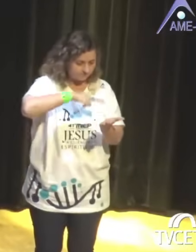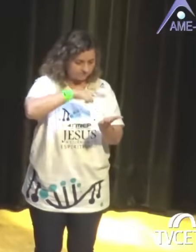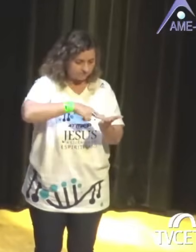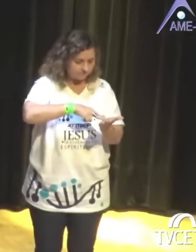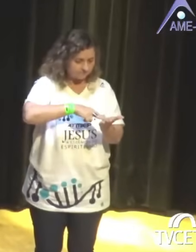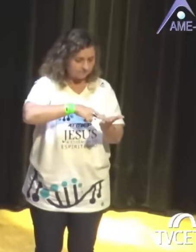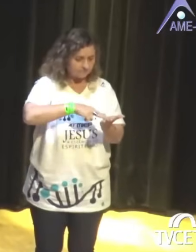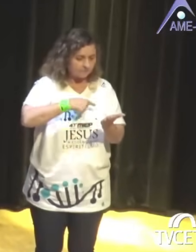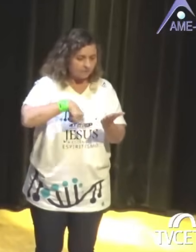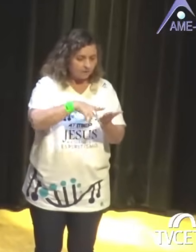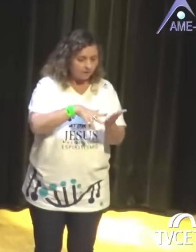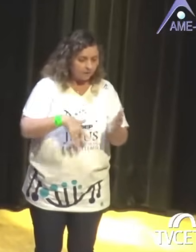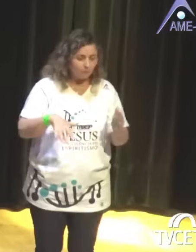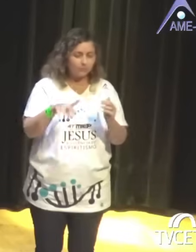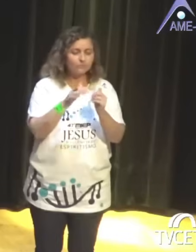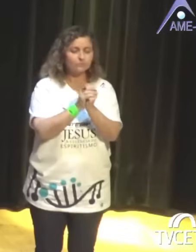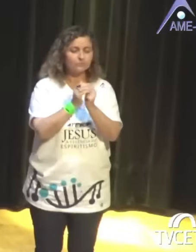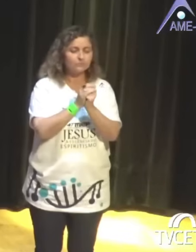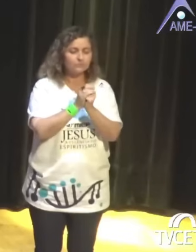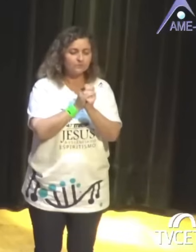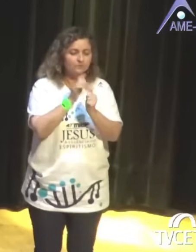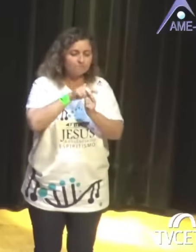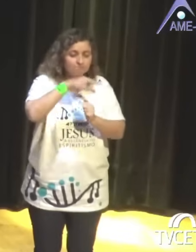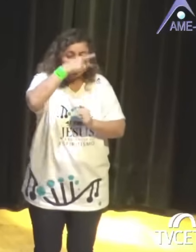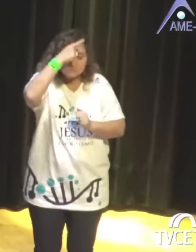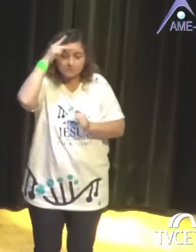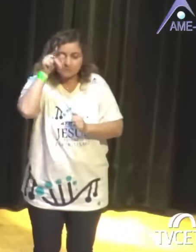orai pelos que vos